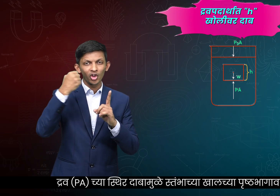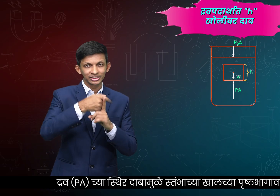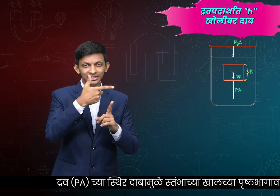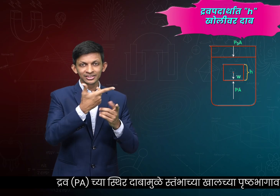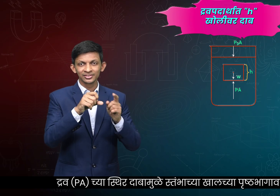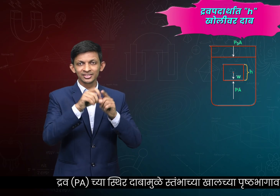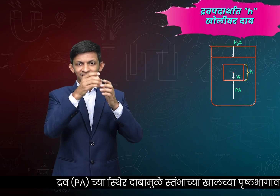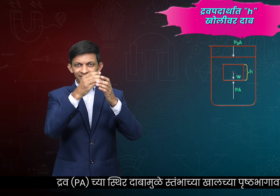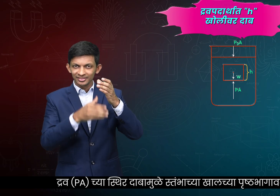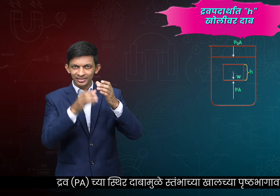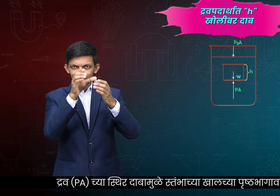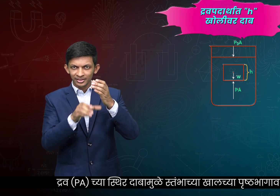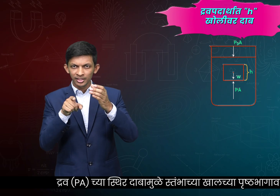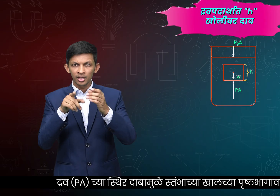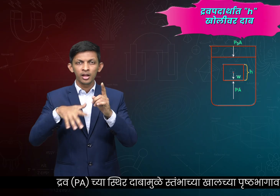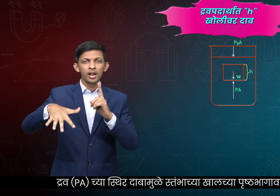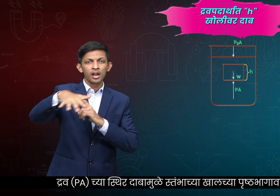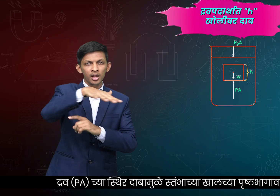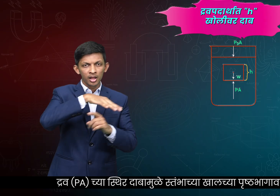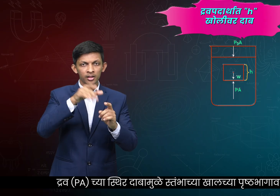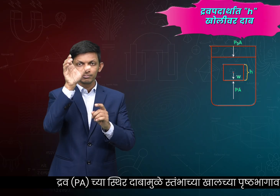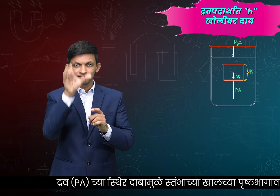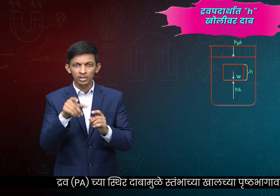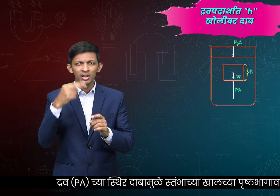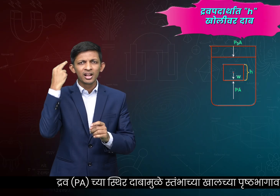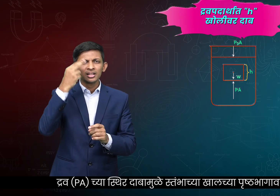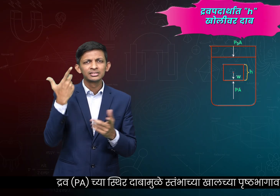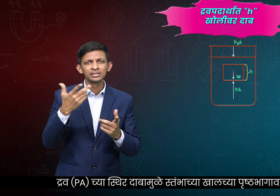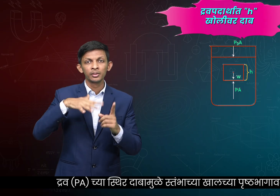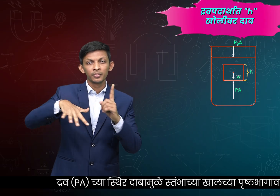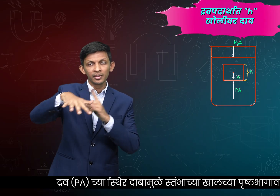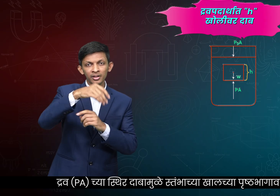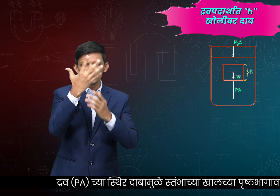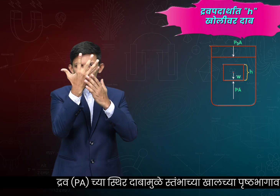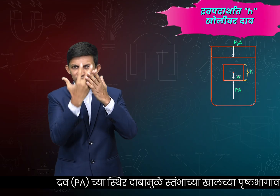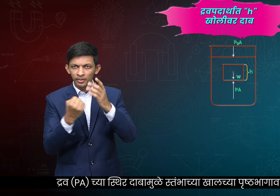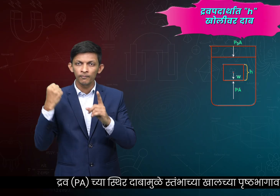द्रव ज्या स्थिर दाबामुळे स्तंभाच्या खालच्या पृष्ठभागावरील बल